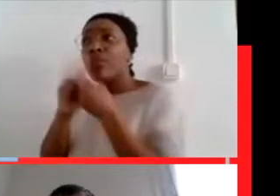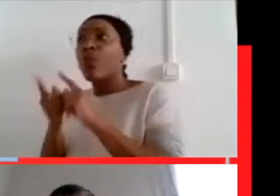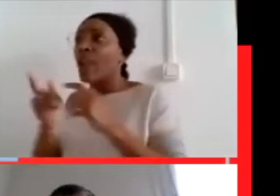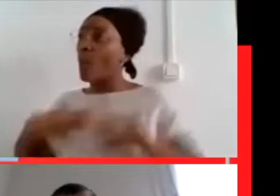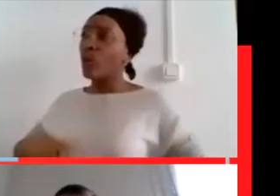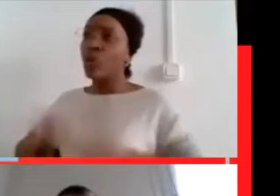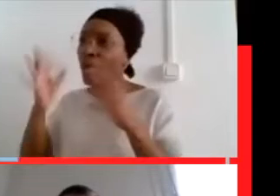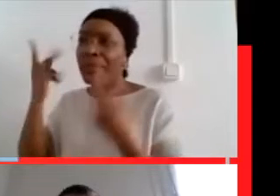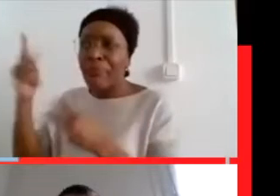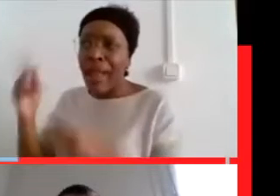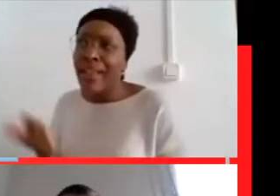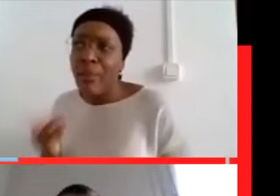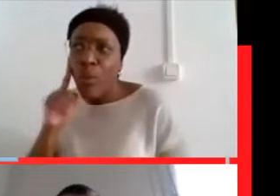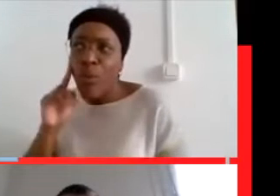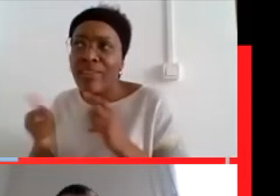Waouh!